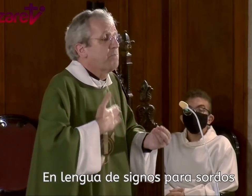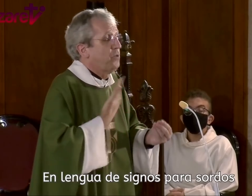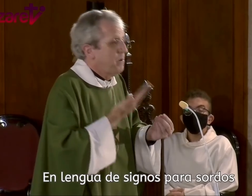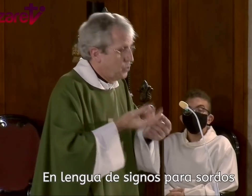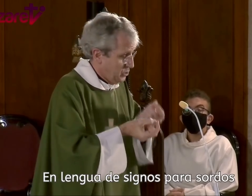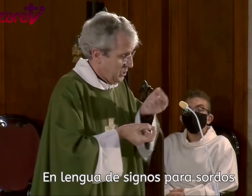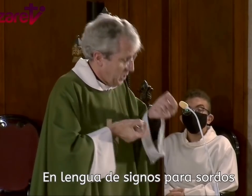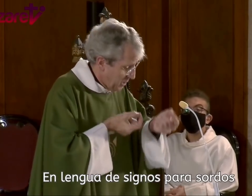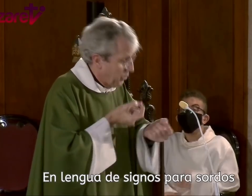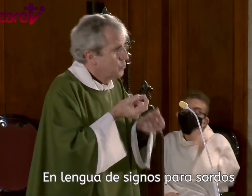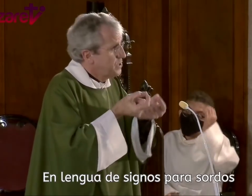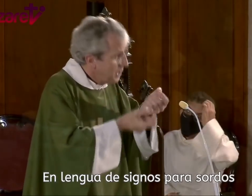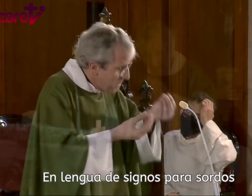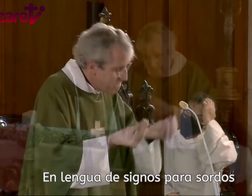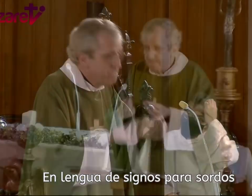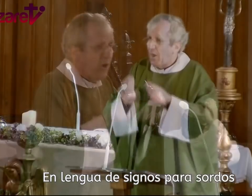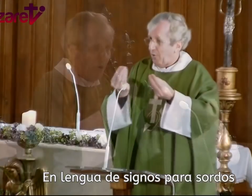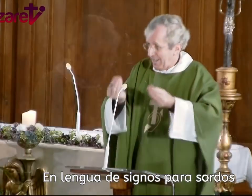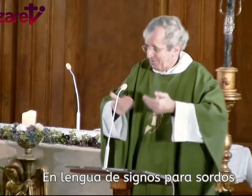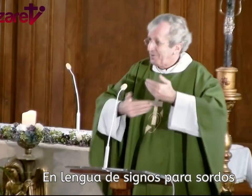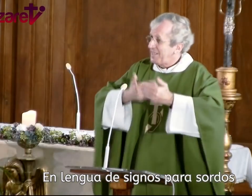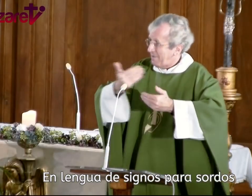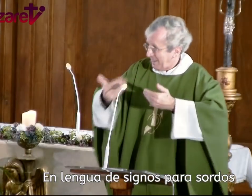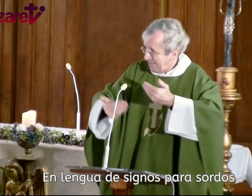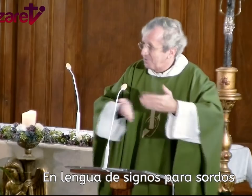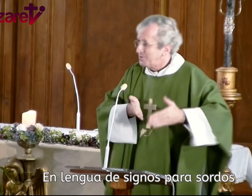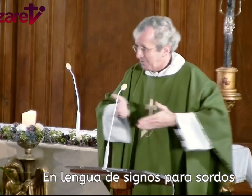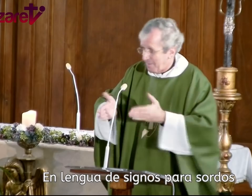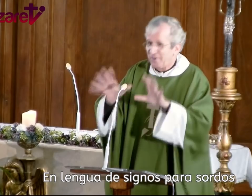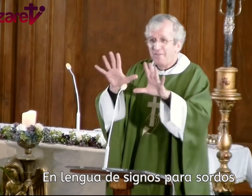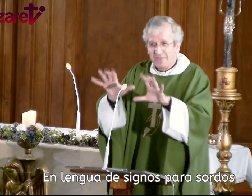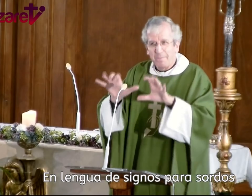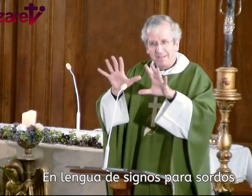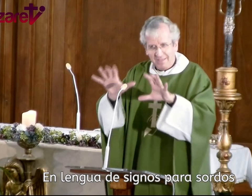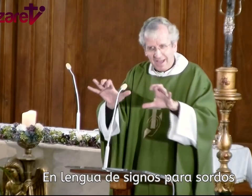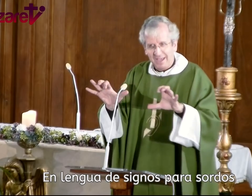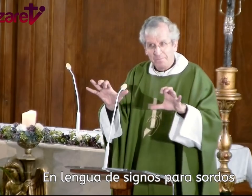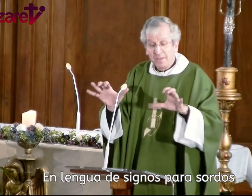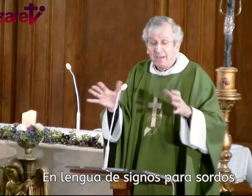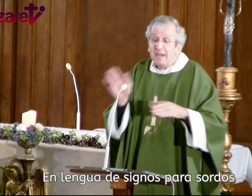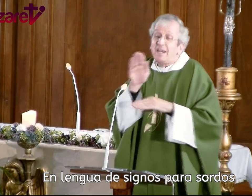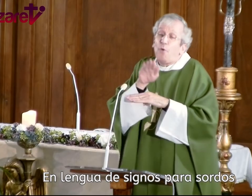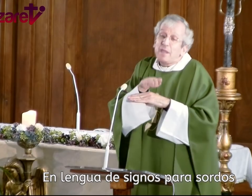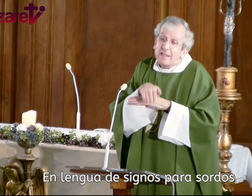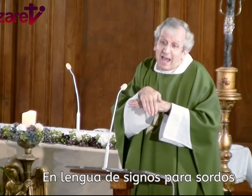podemos Y podemos ir Mejorando Y avanzando En nuestro camino De aprendizaje La humildad